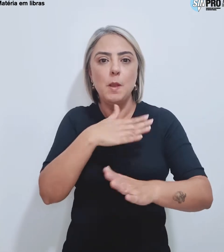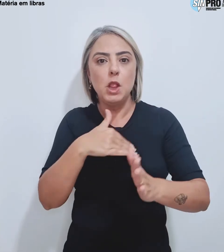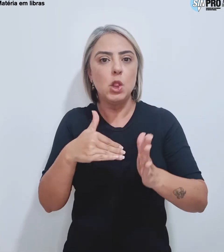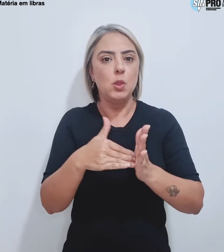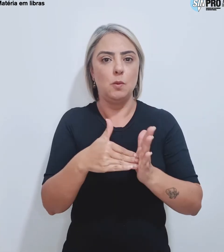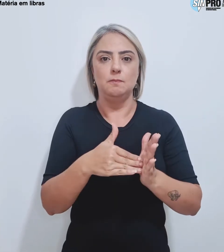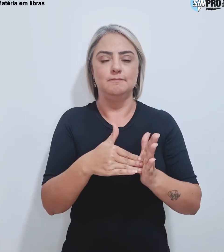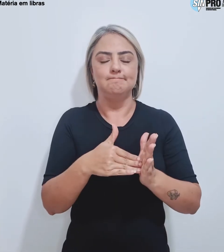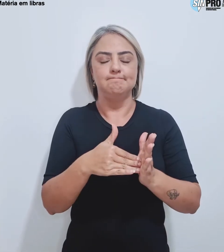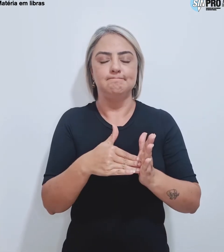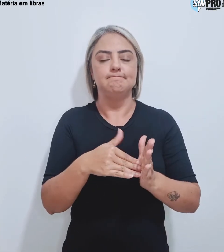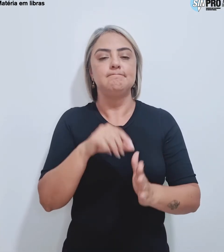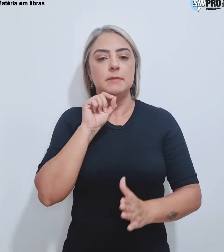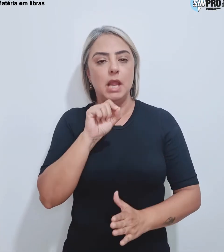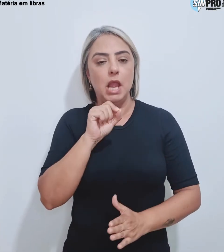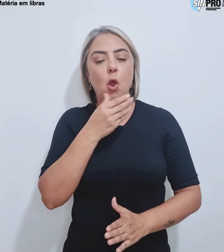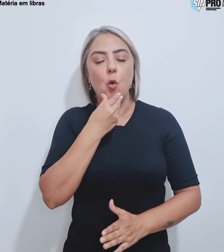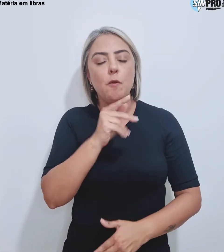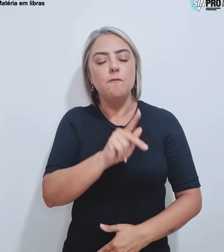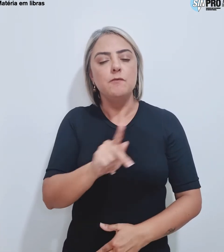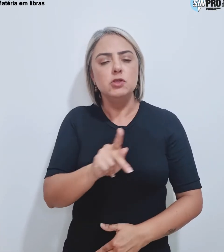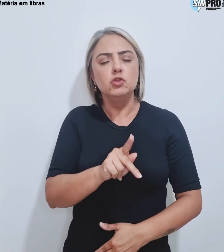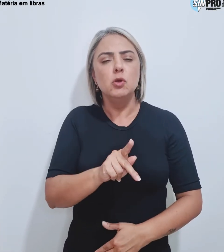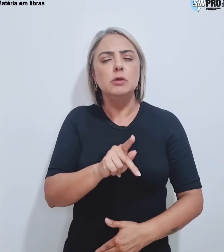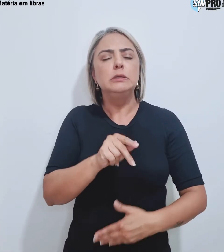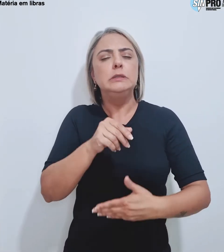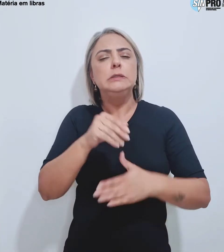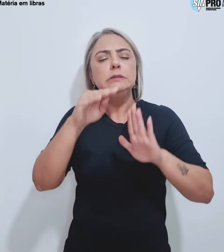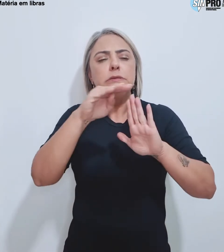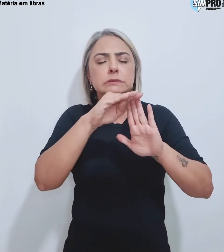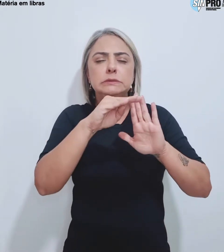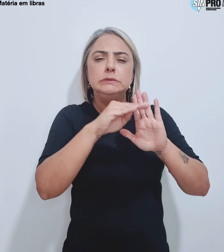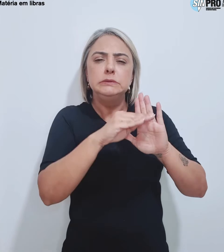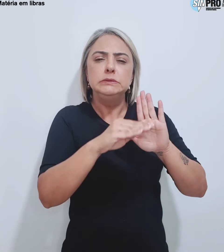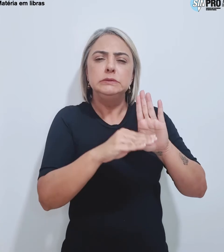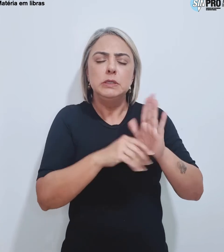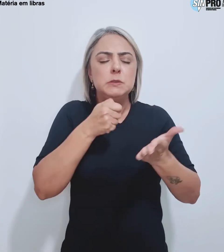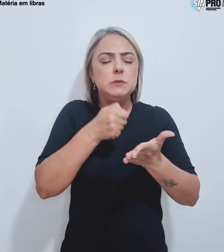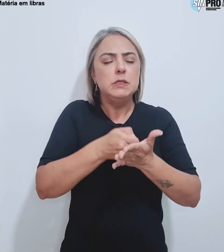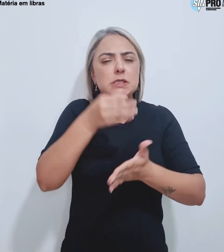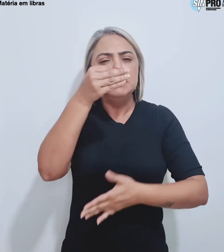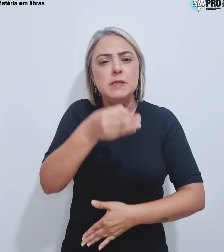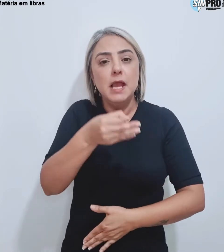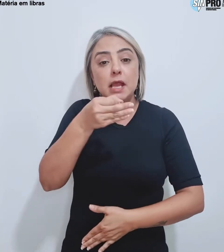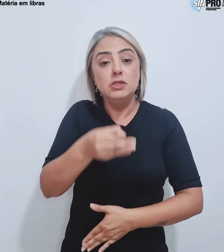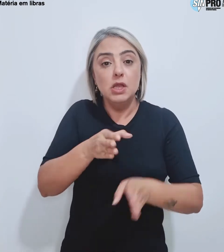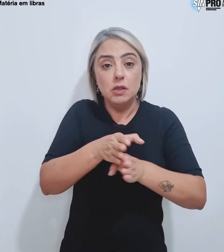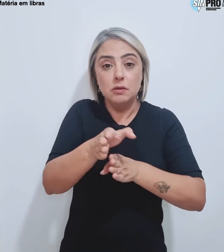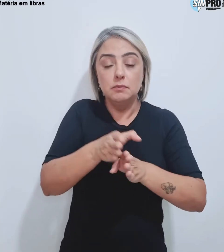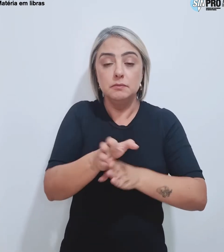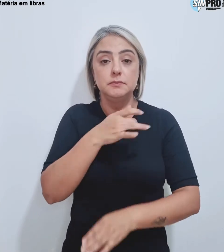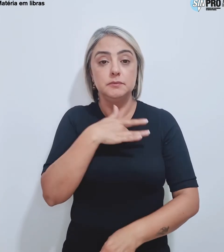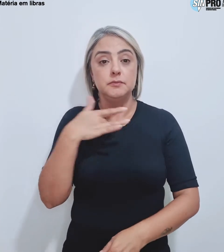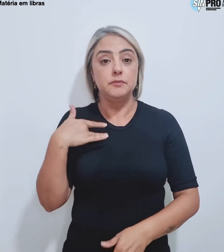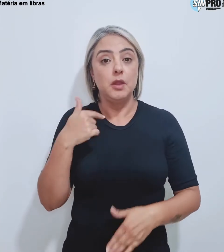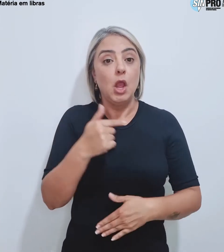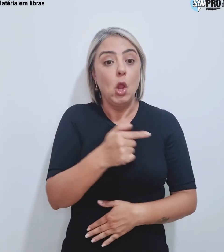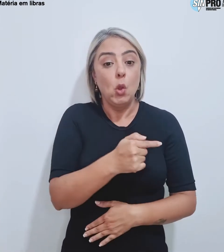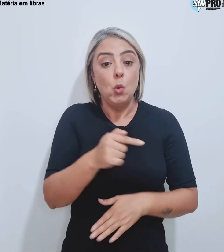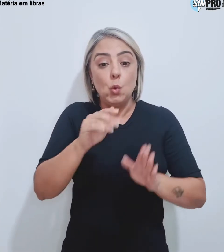Brasil. Ele, que seguiu criteriosamente as recomendações de segurança sanitária durante